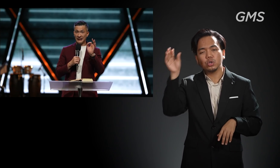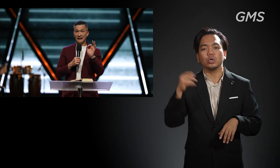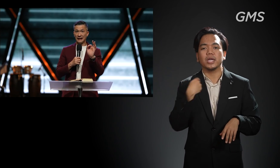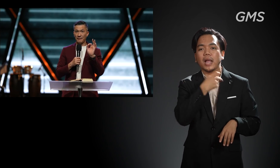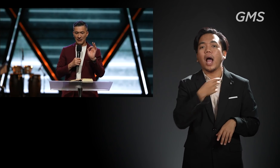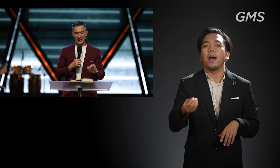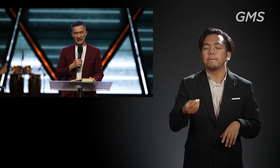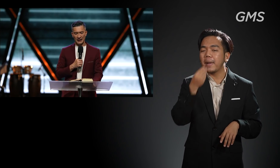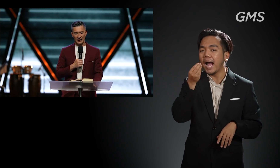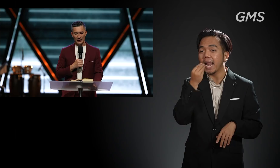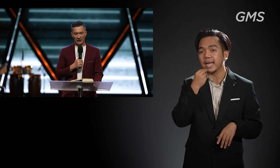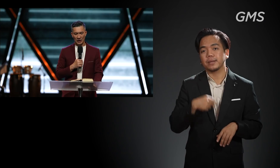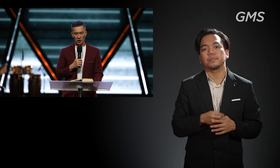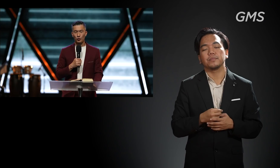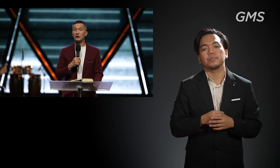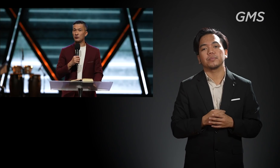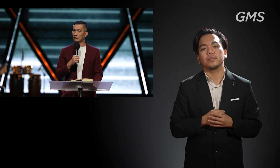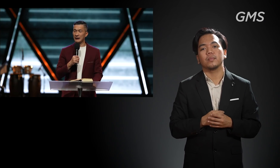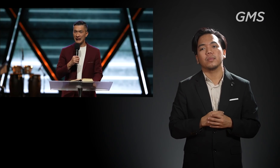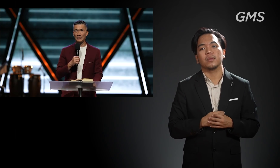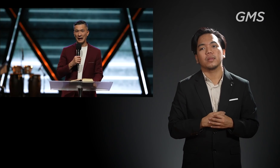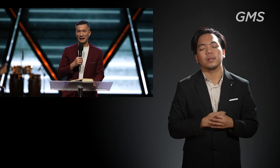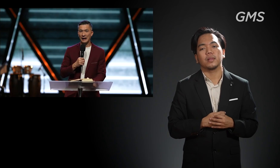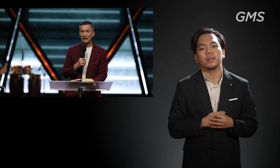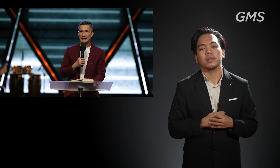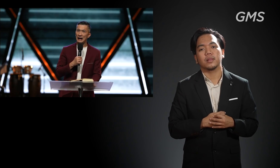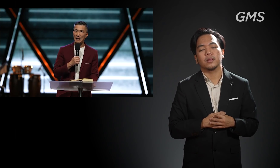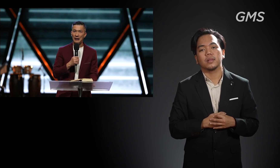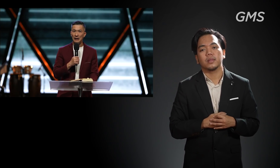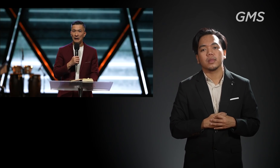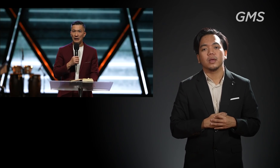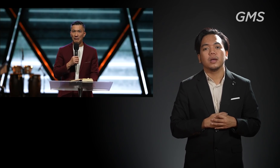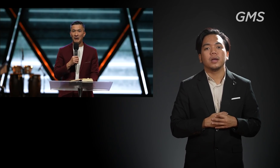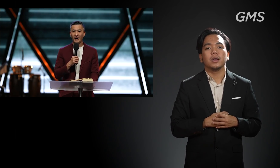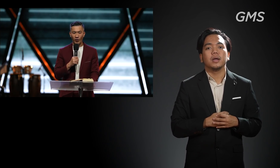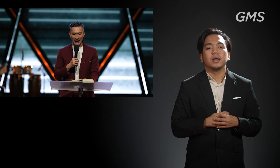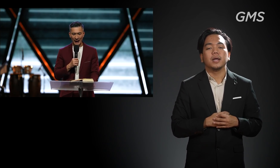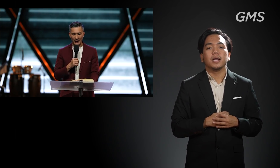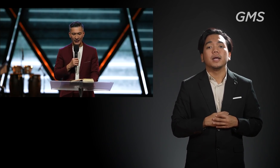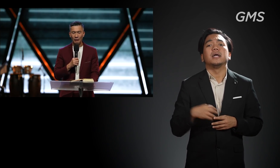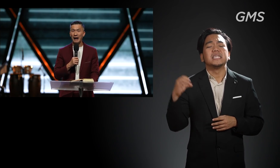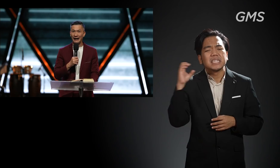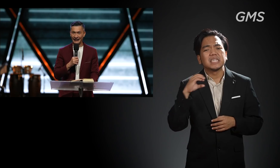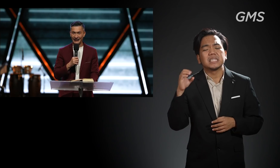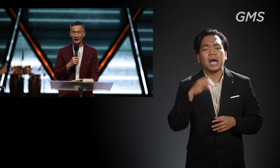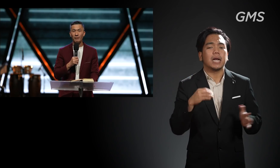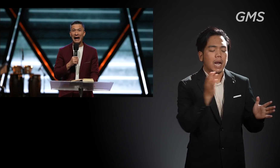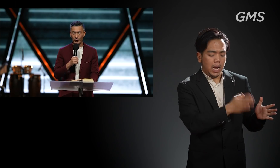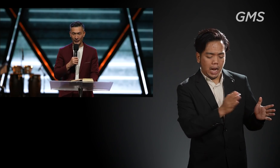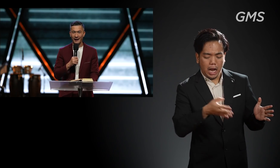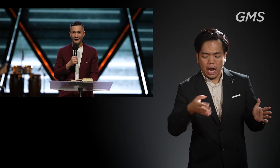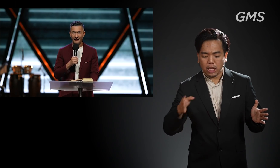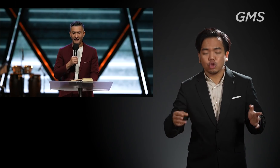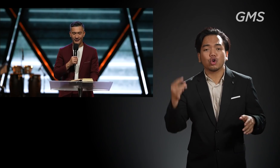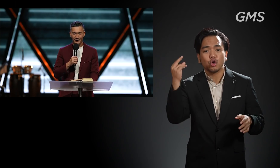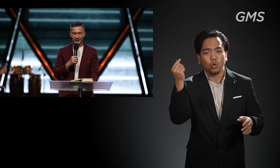Dari sini kita bisa pelajari sesuatu yang sangat berharga. Cara mengelola keuangan kita atau